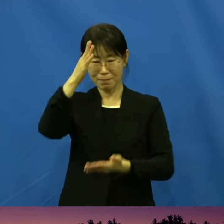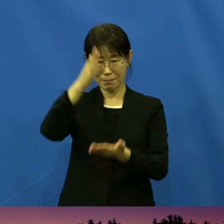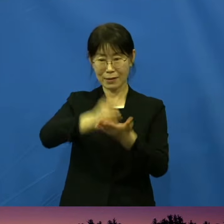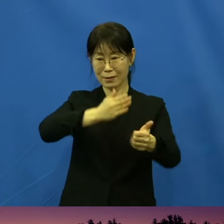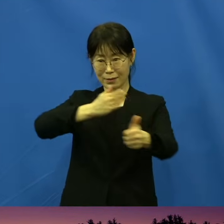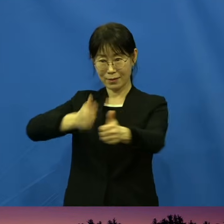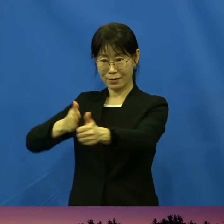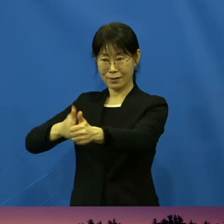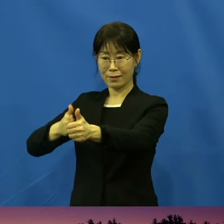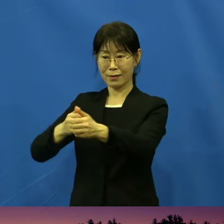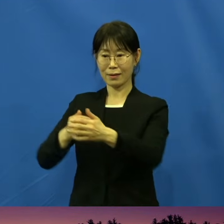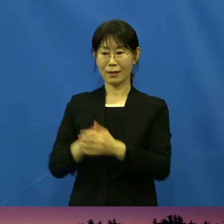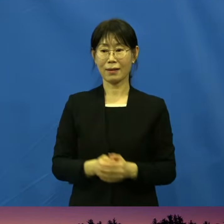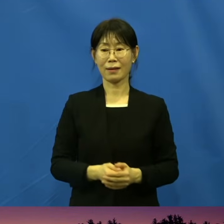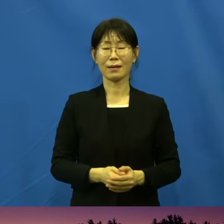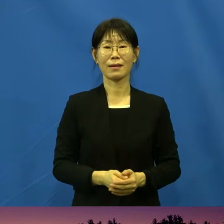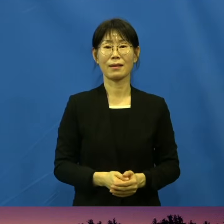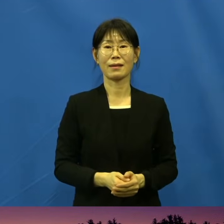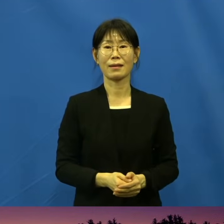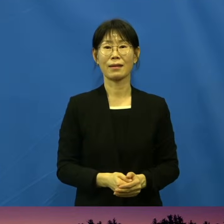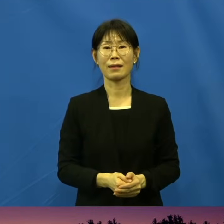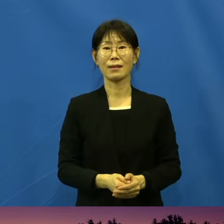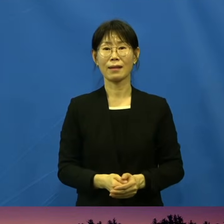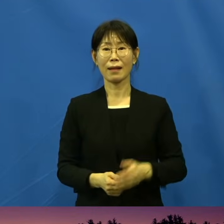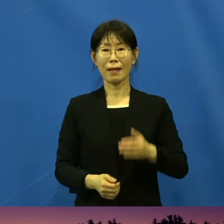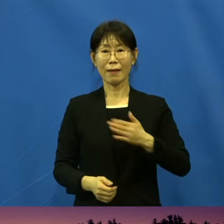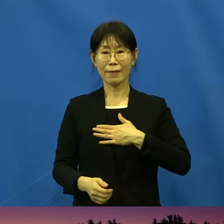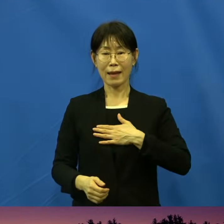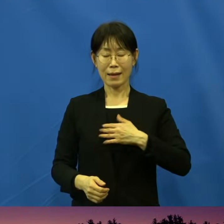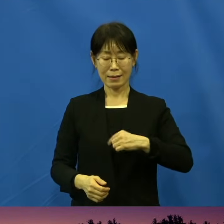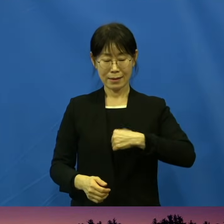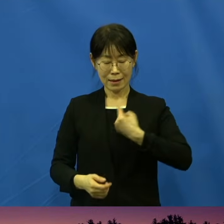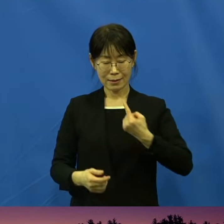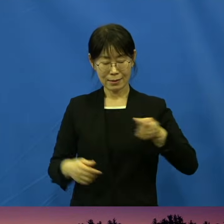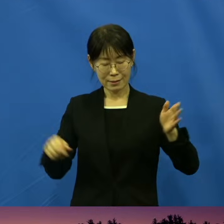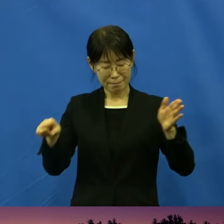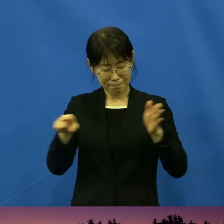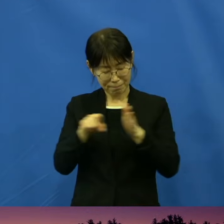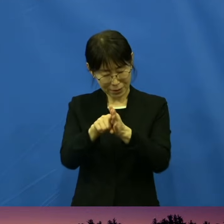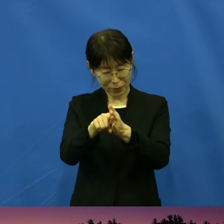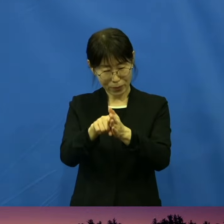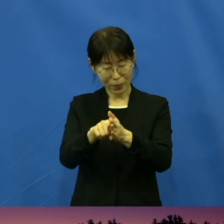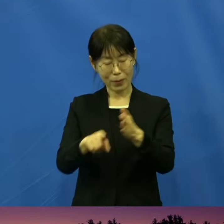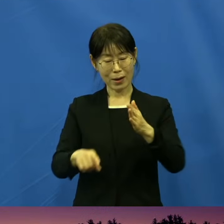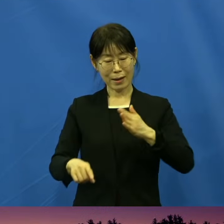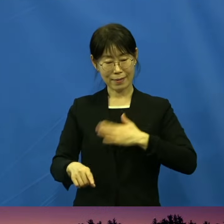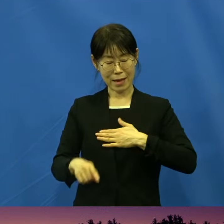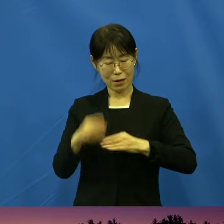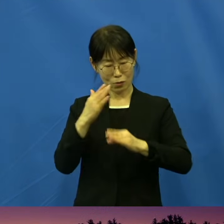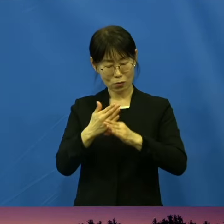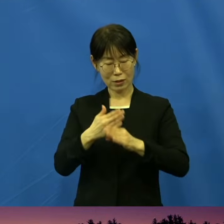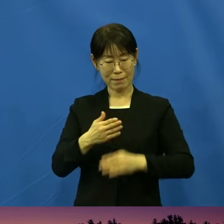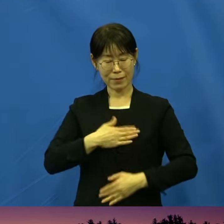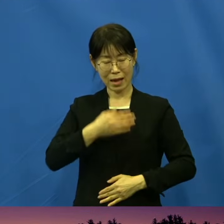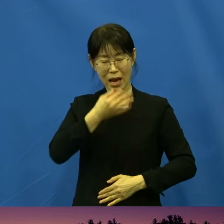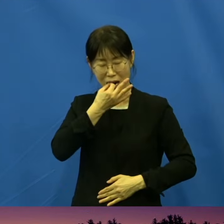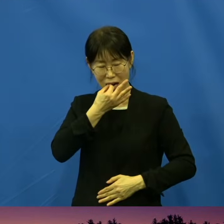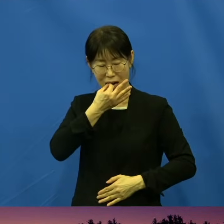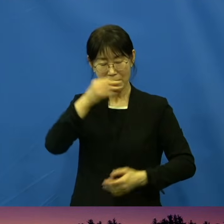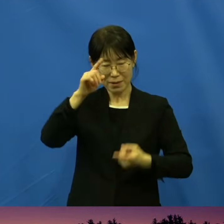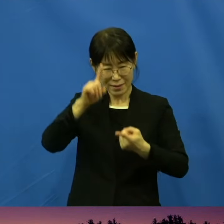우리가 우리의 자신을 신뢰하고 믿고 살아간다면 우리는 한순간도 서 있을 수가